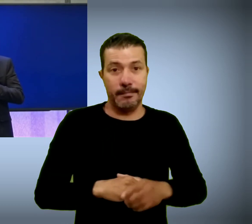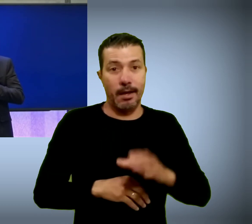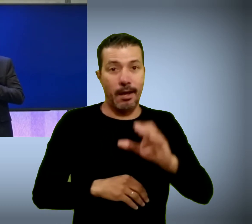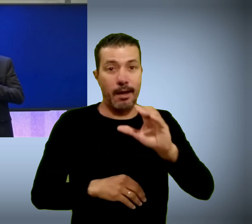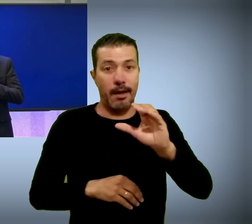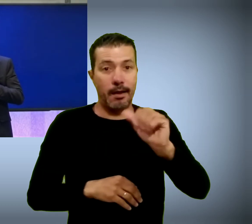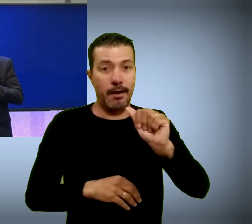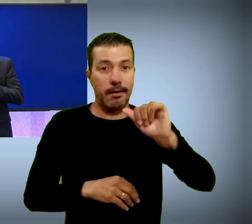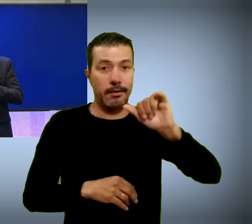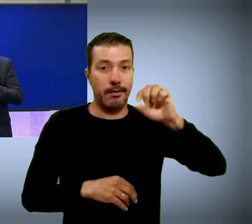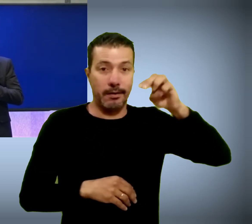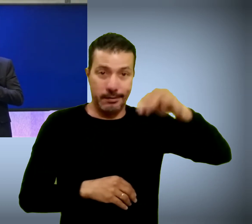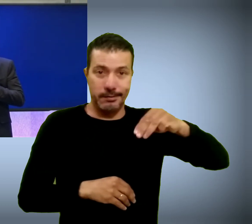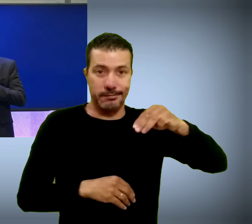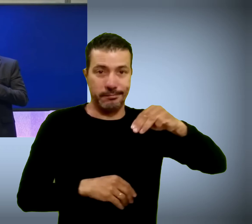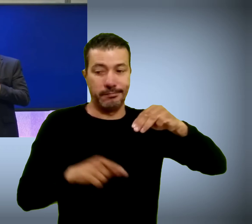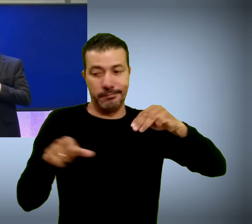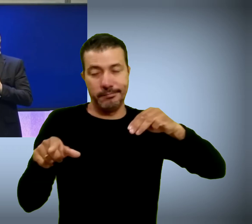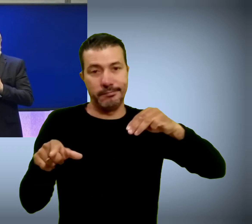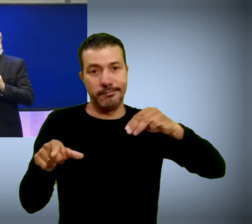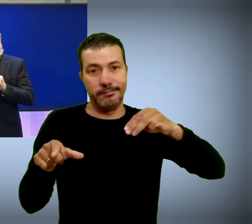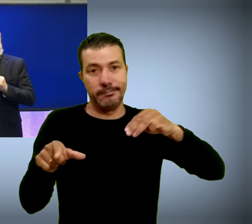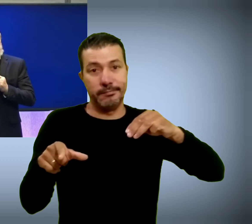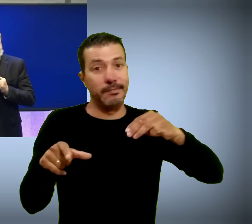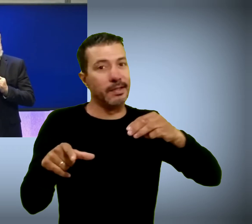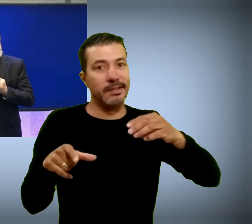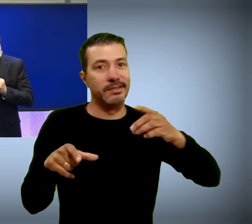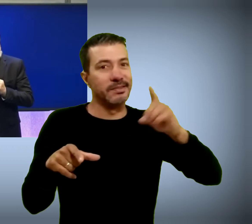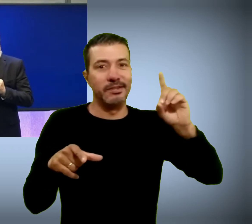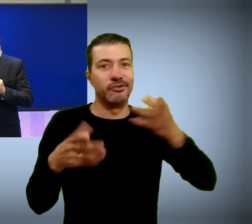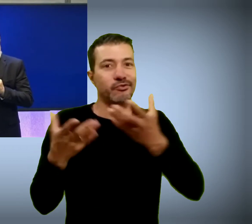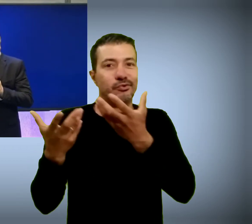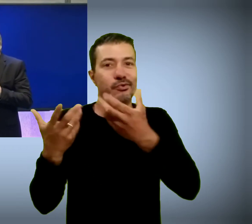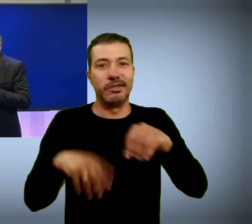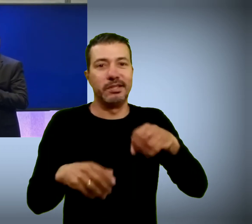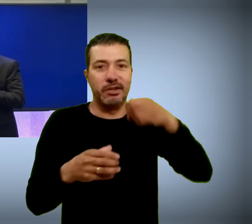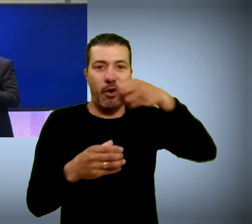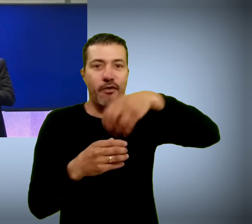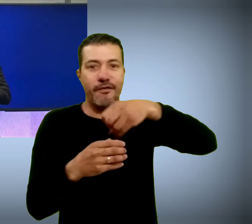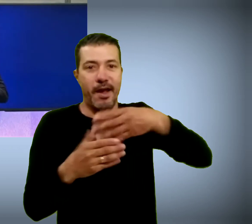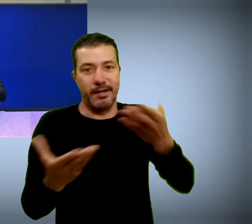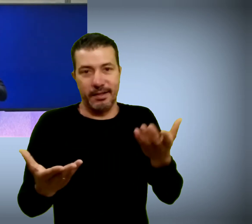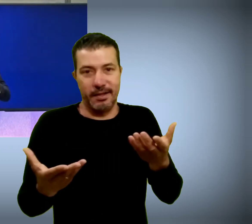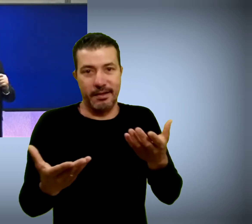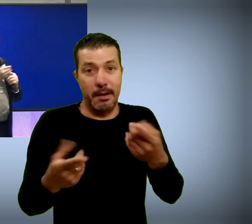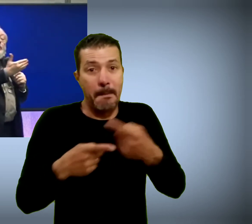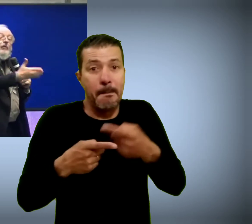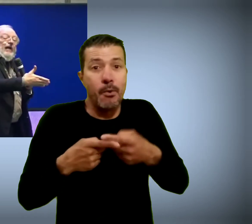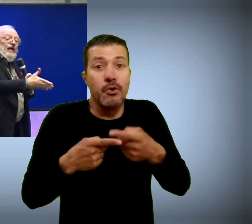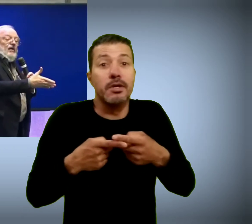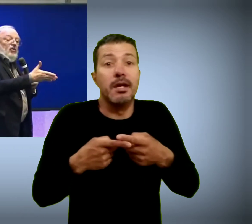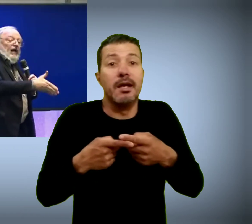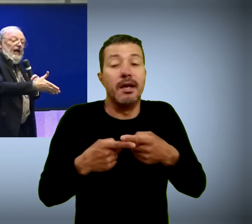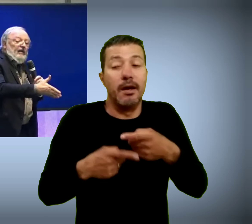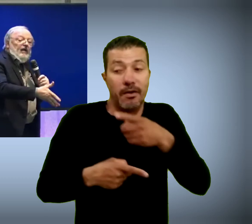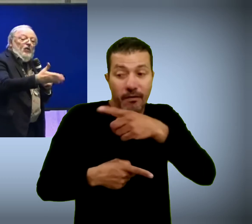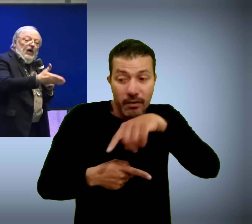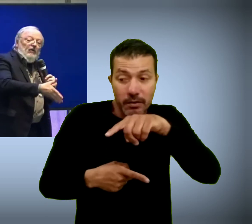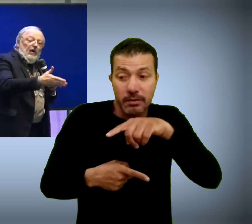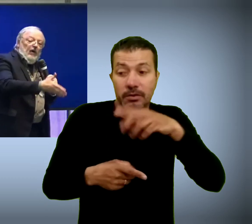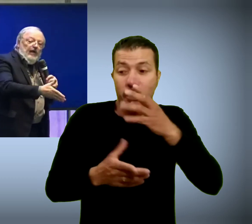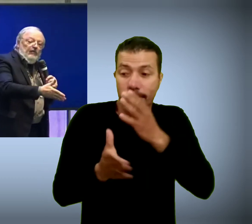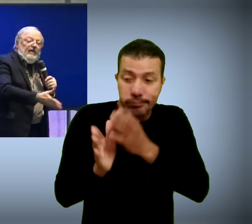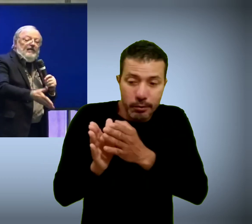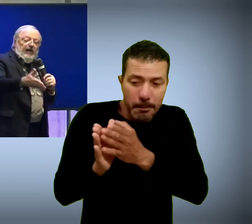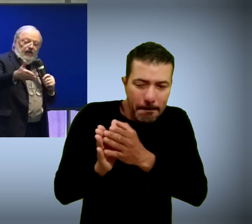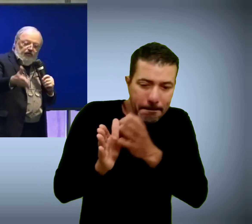Caim, com certeza. Mas Deus não aceitou a oferta de Caim, porque Deus tinha falado para o pai deles: olha, de